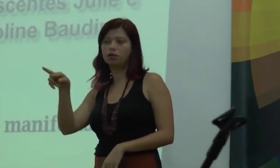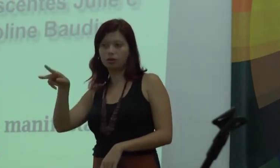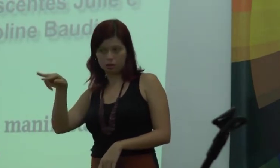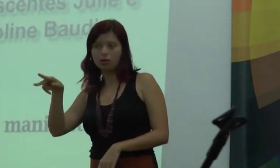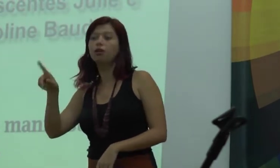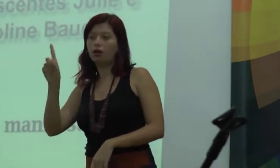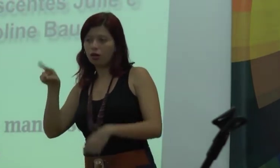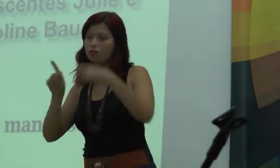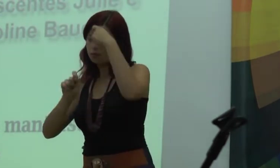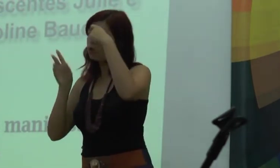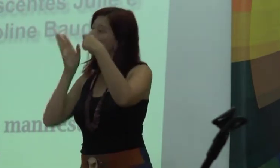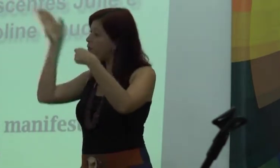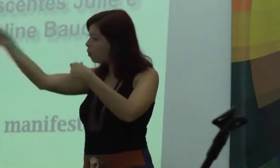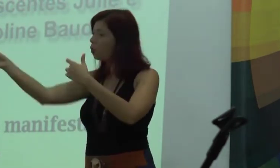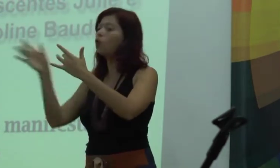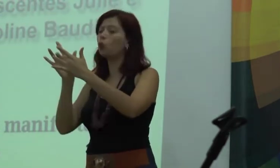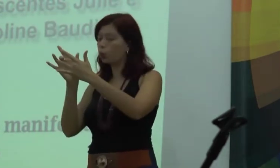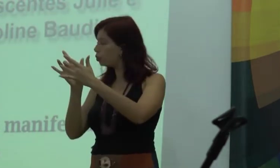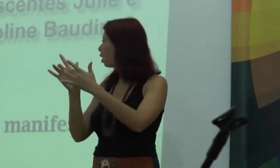duas irmãs